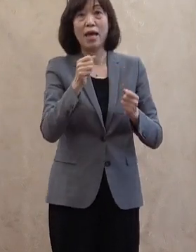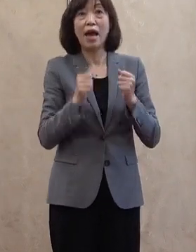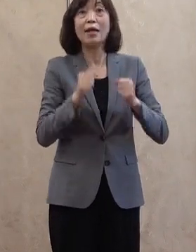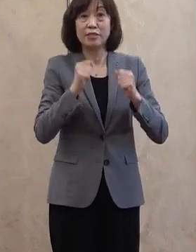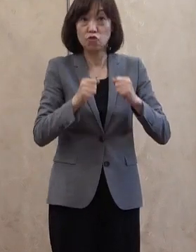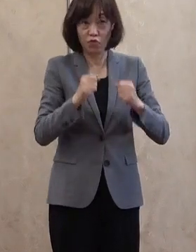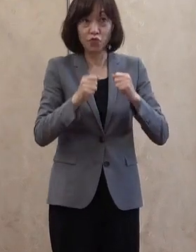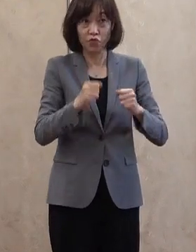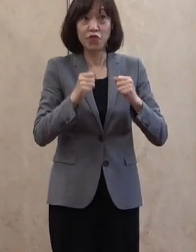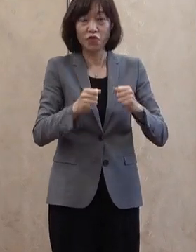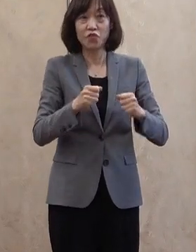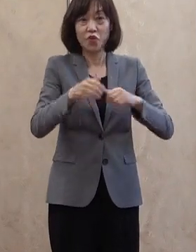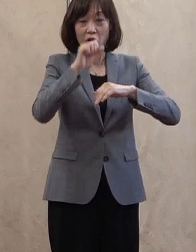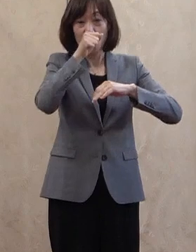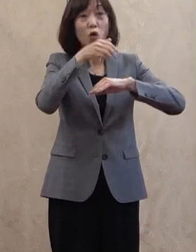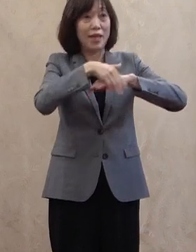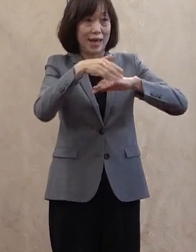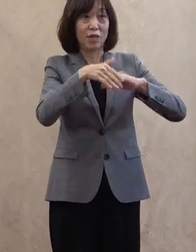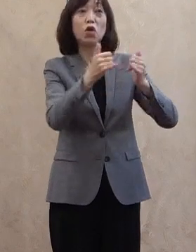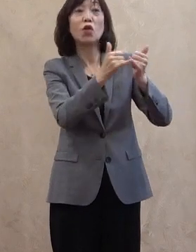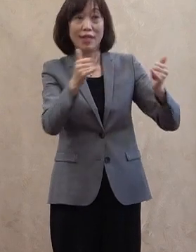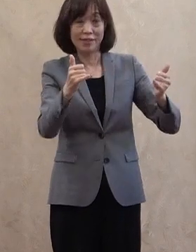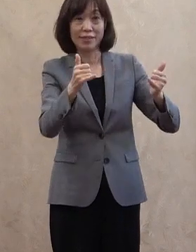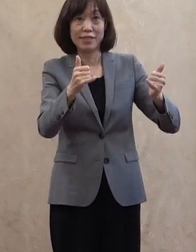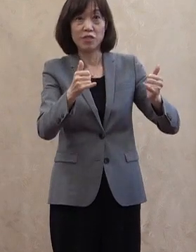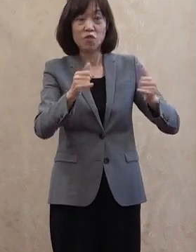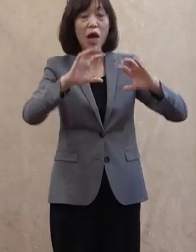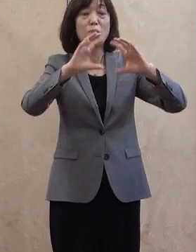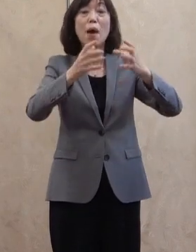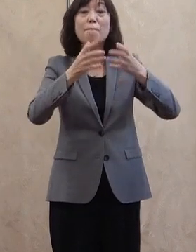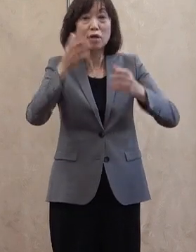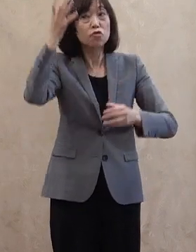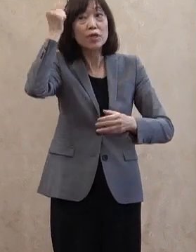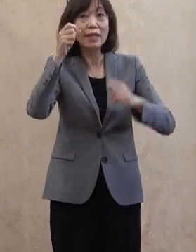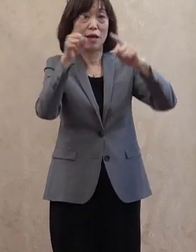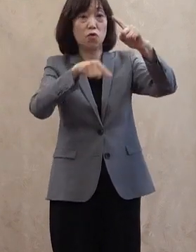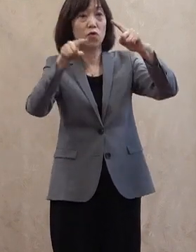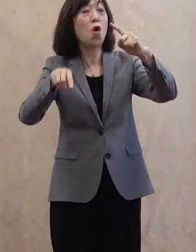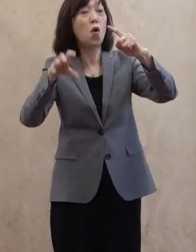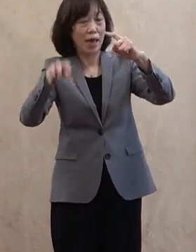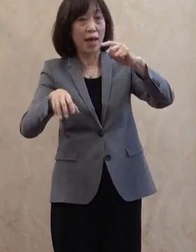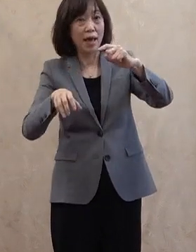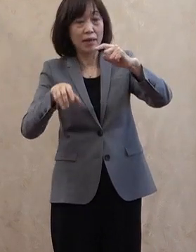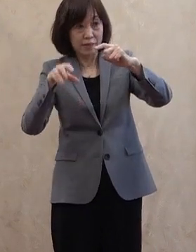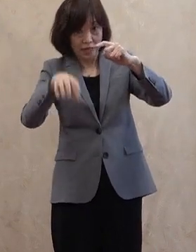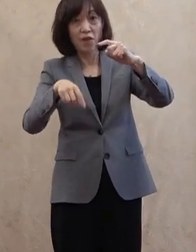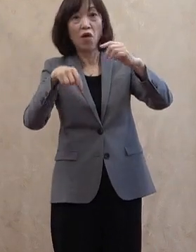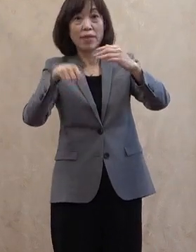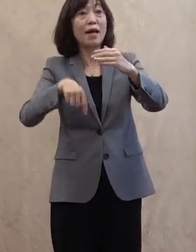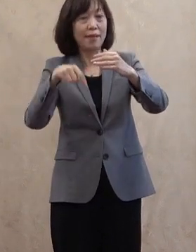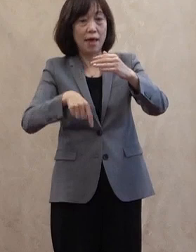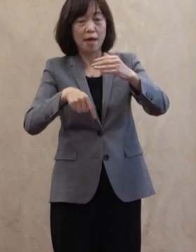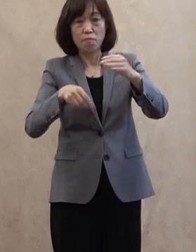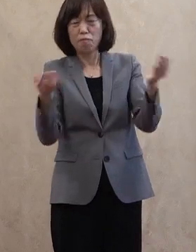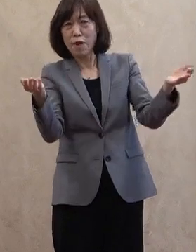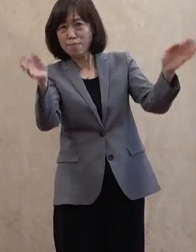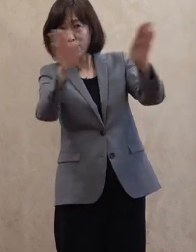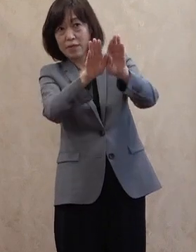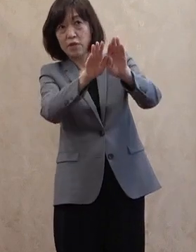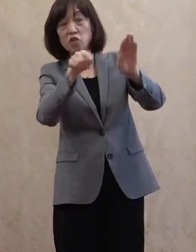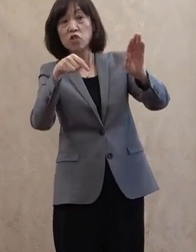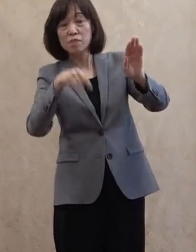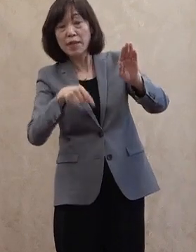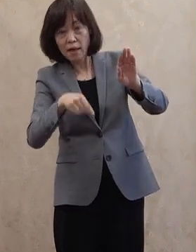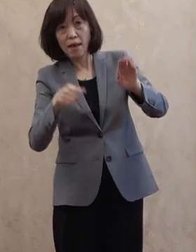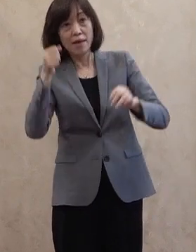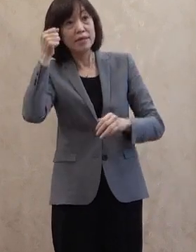った聖火リレーについても、万博記念公園で13日14日これはもう入り口締め切ってですね、この